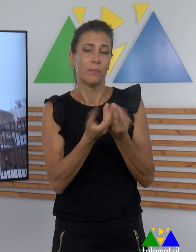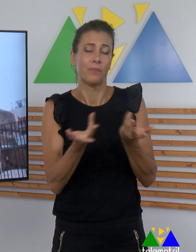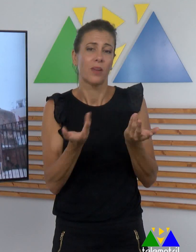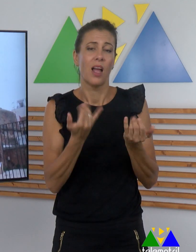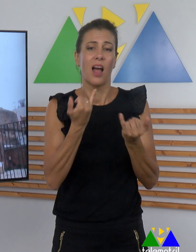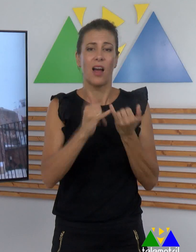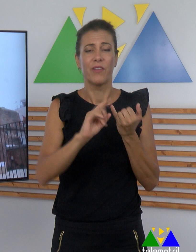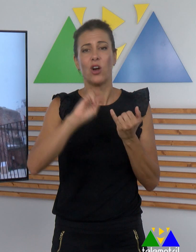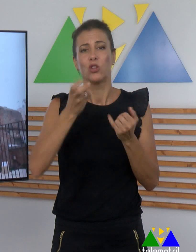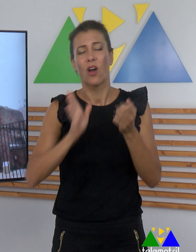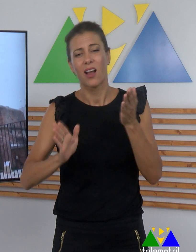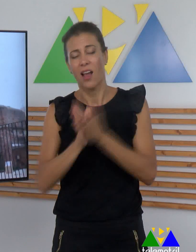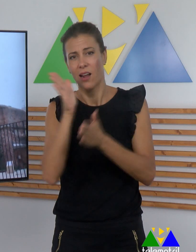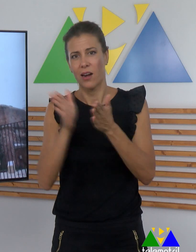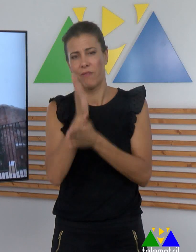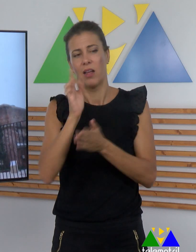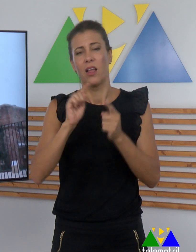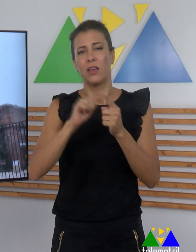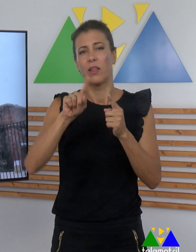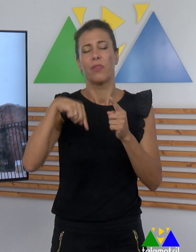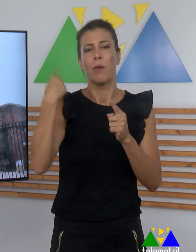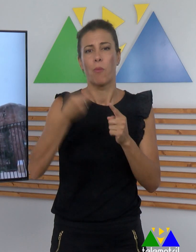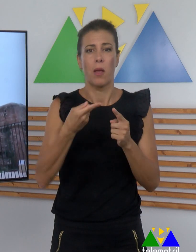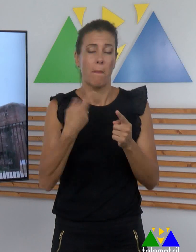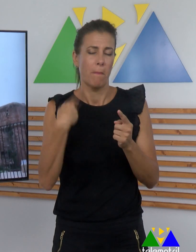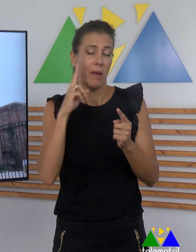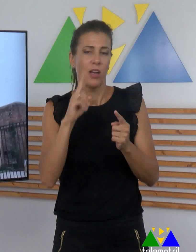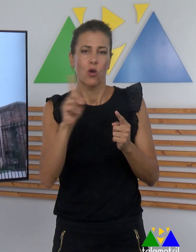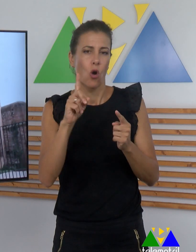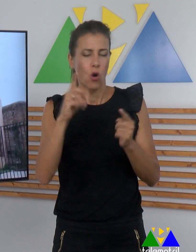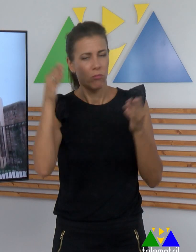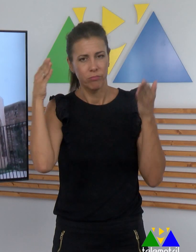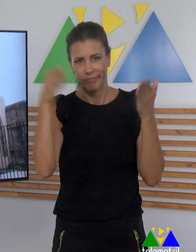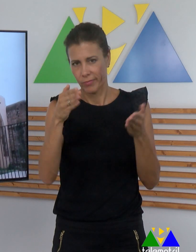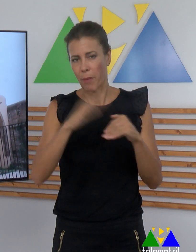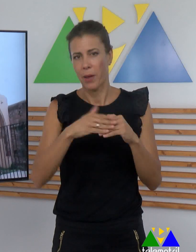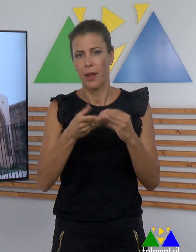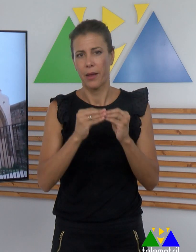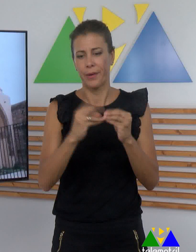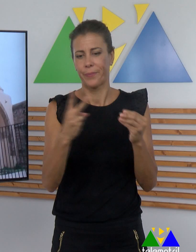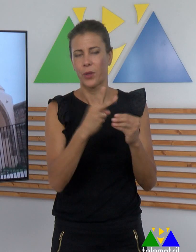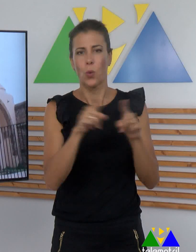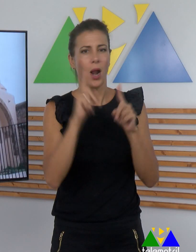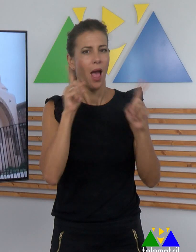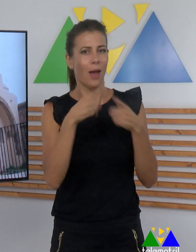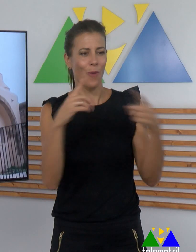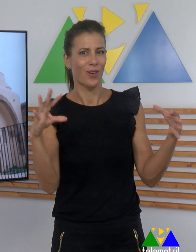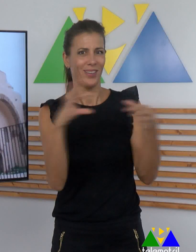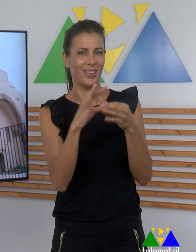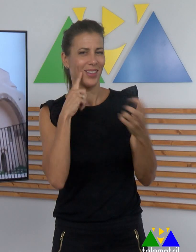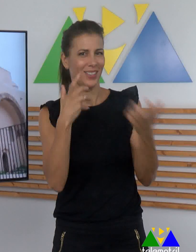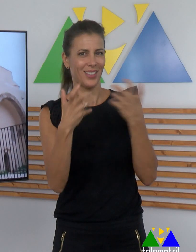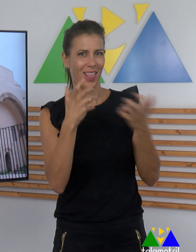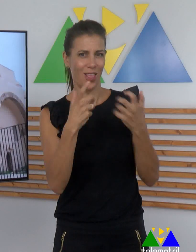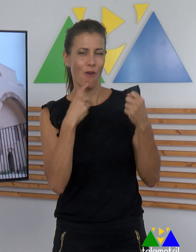y las rafas de ladrillo siempre te dejaban vistas, no se enfocaban para darle esa